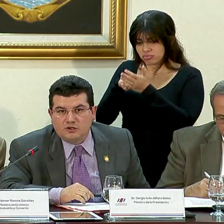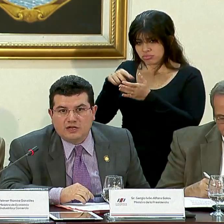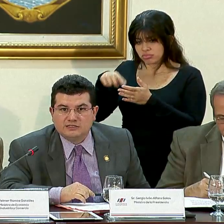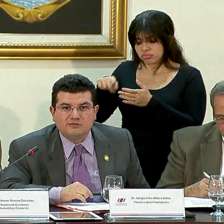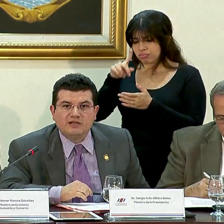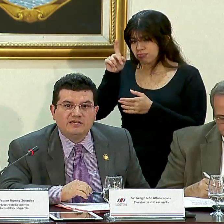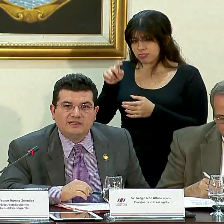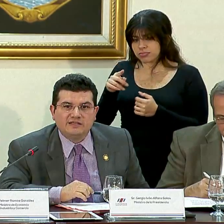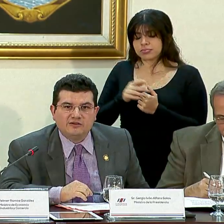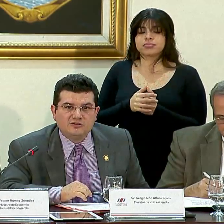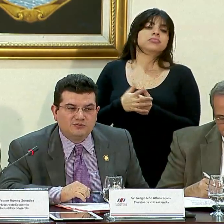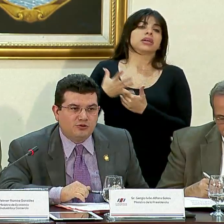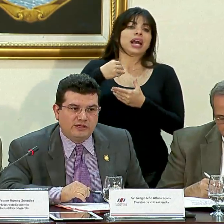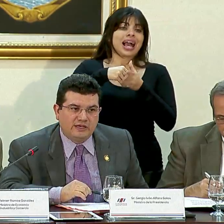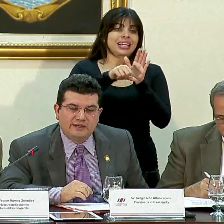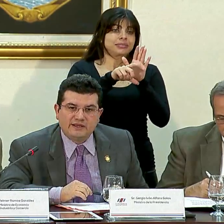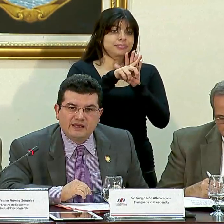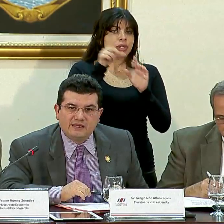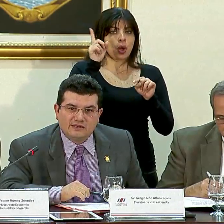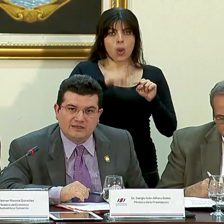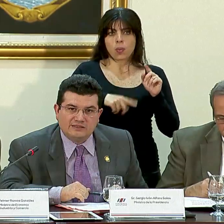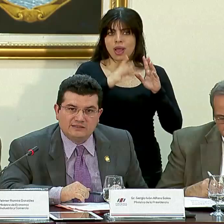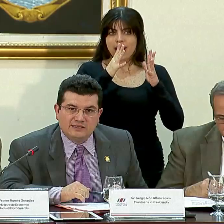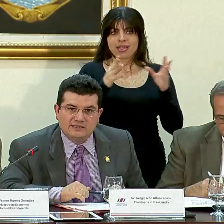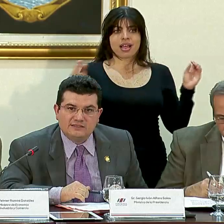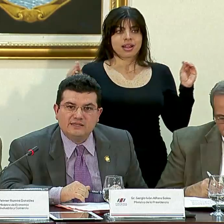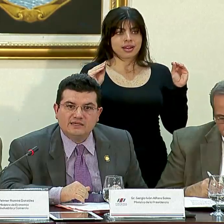Sí, bueno, en la Asamblea Legislativa no se puede dejar nada